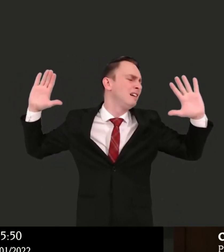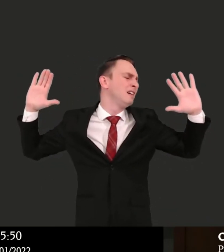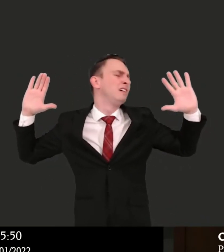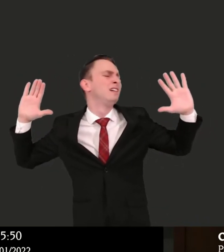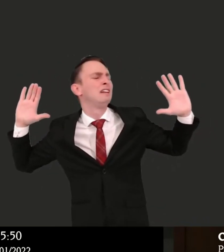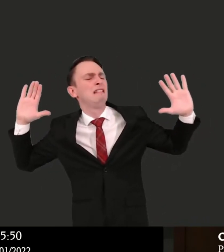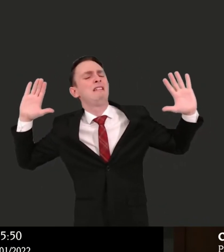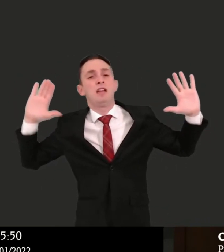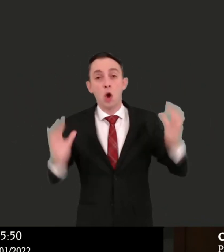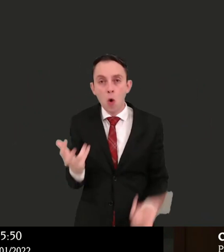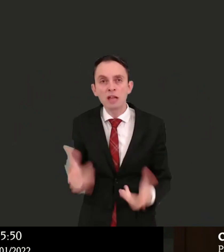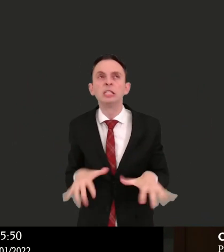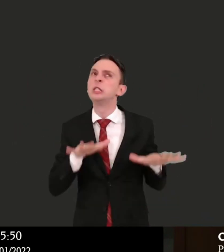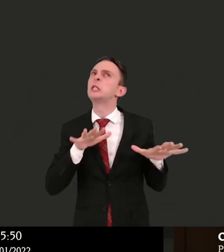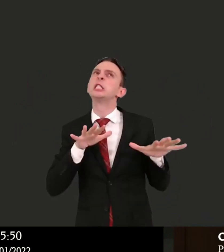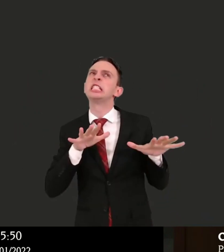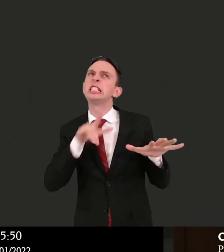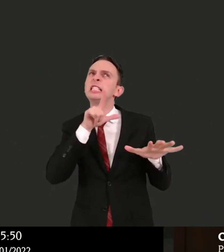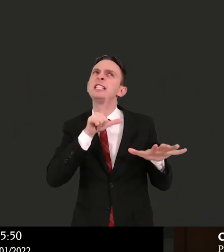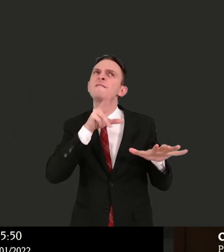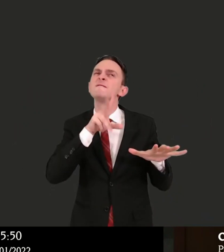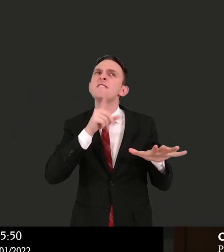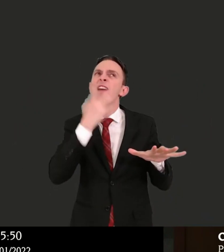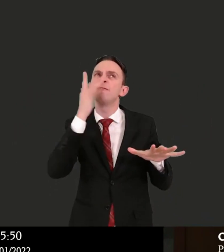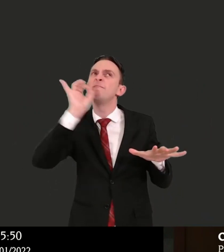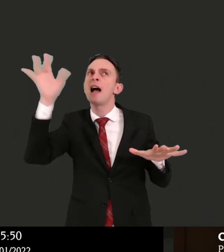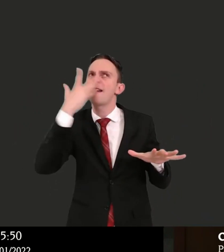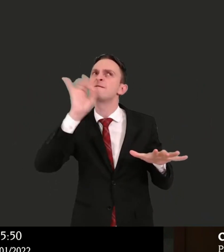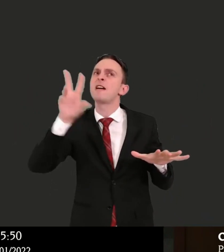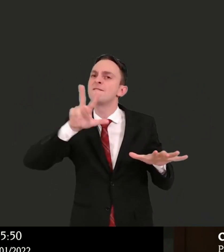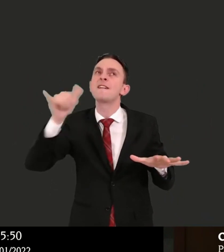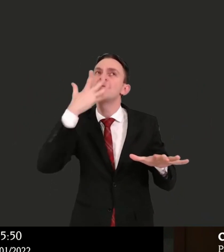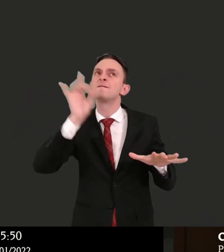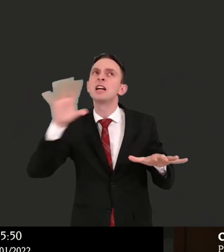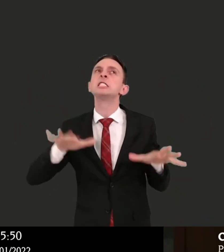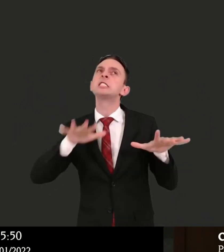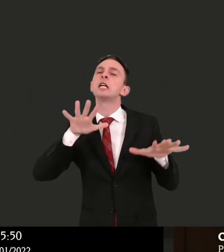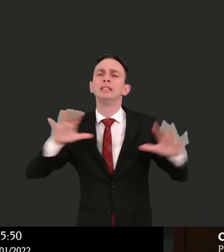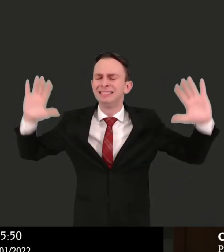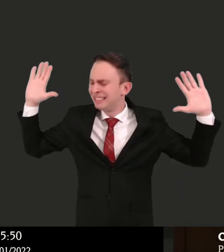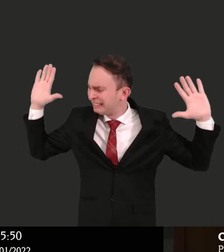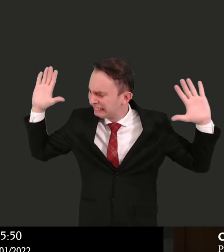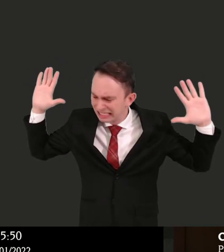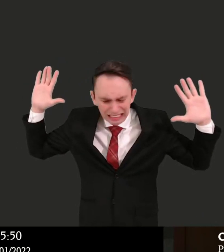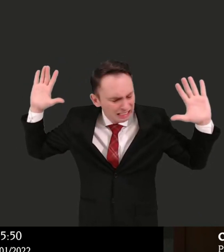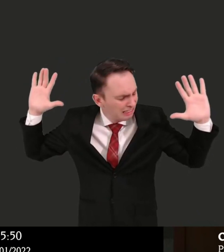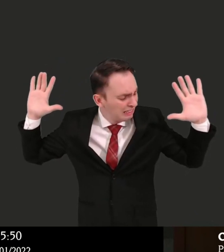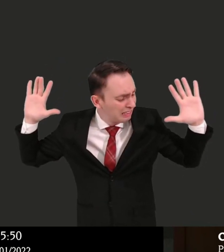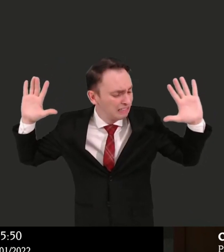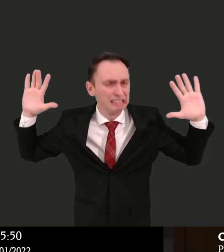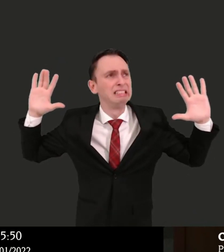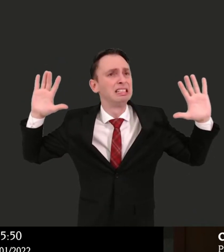Levantou-se de entre os mortos. E Paulo, na ciência eterna, dizia: oh profundidade das